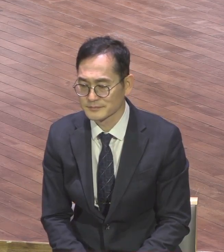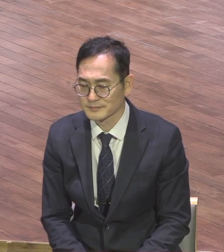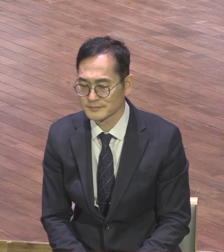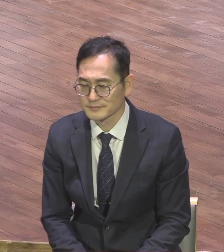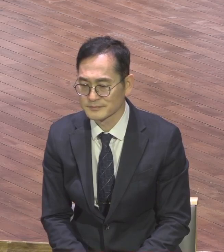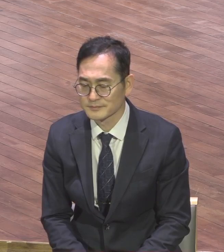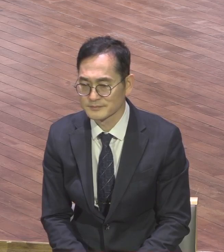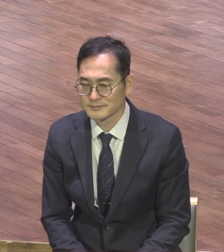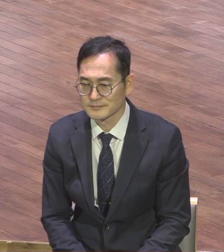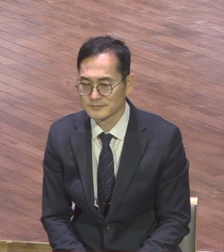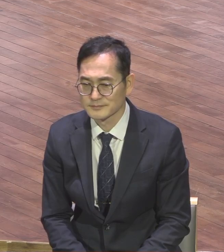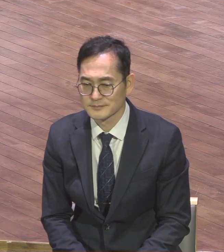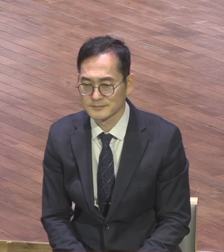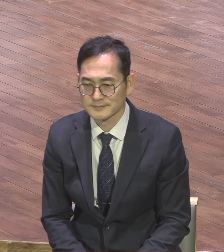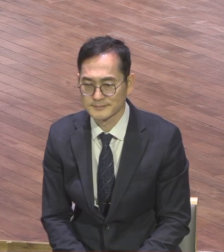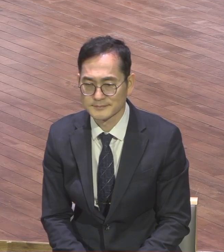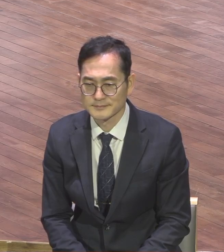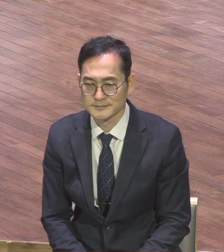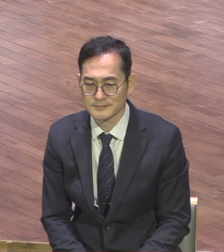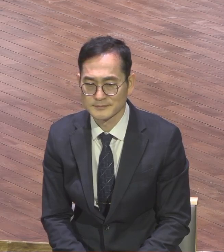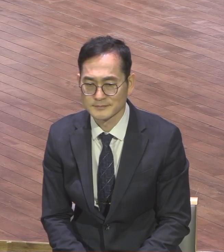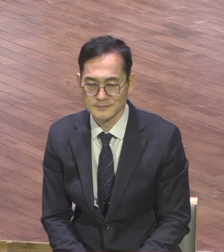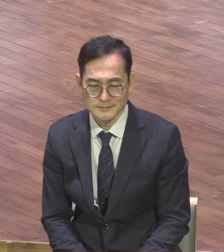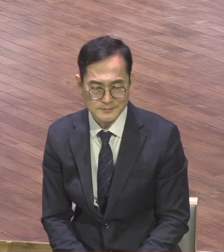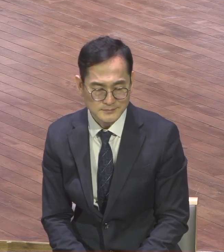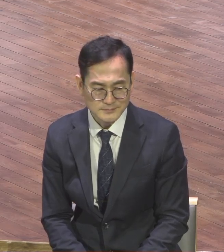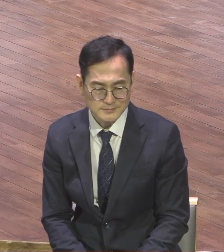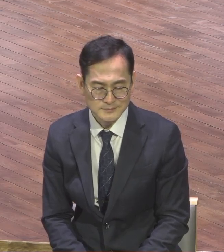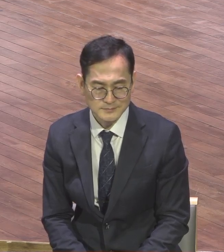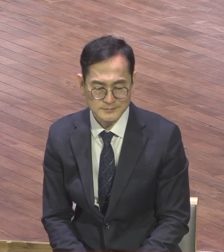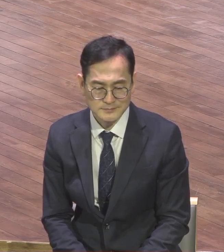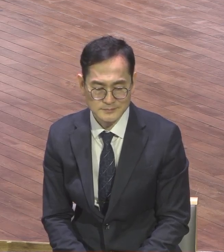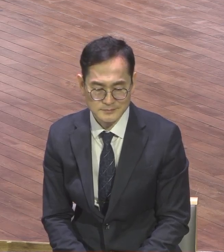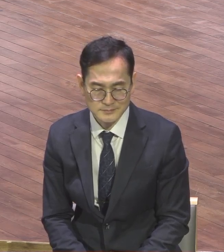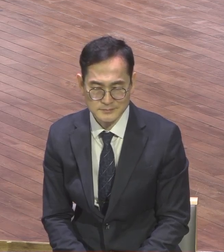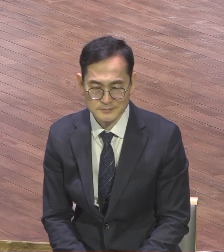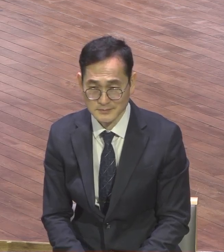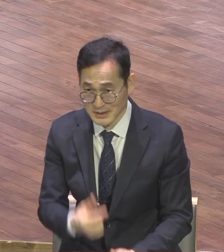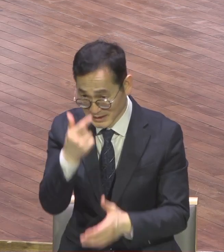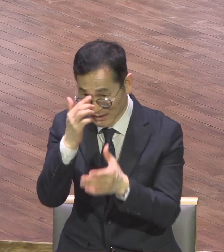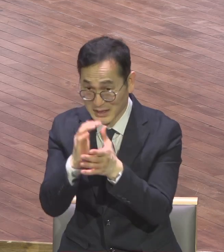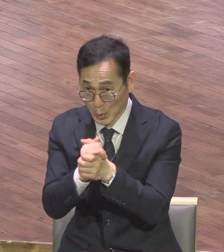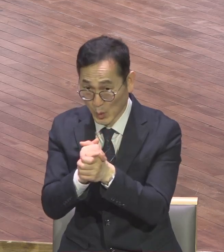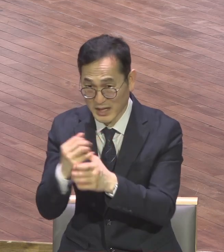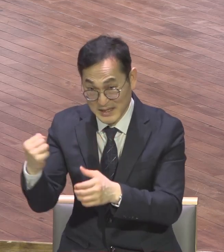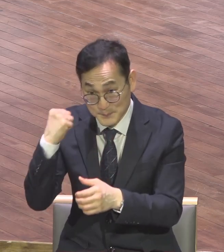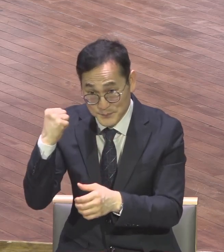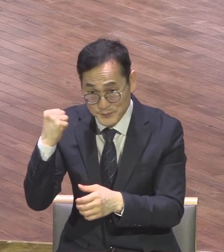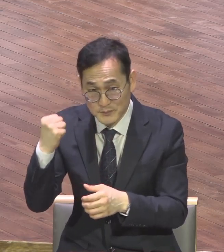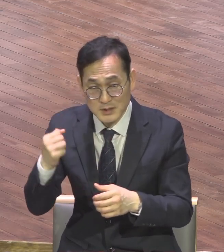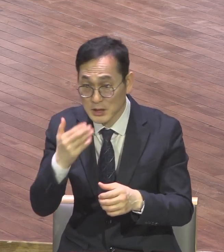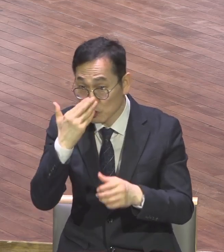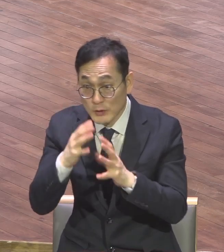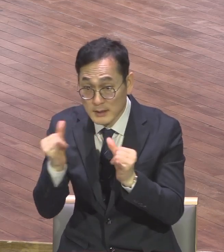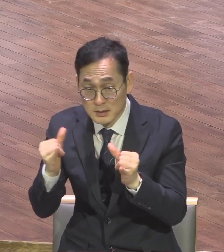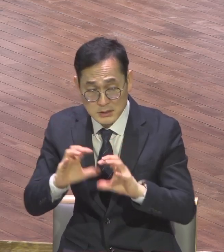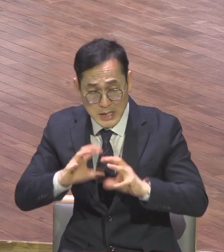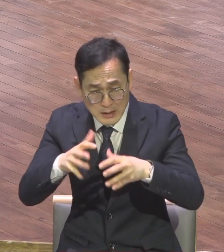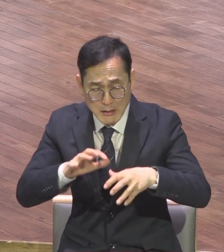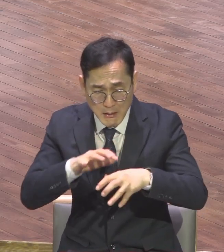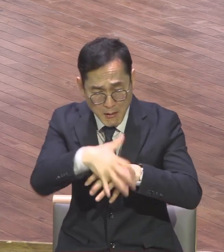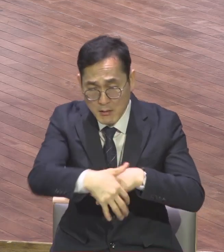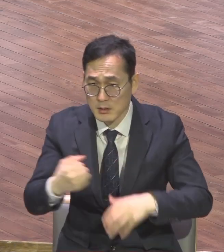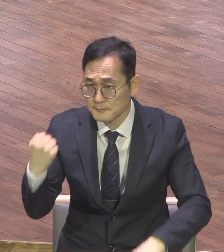이 기도가 잘못되어도요 전시세계를 장악하는 겁니다. 이게 놀라운 거예요.